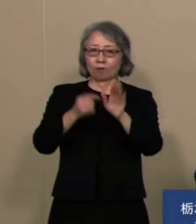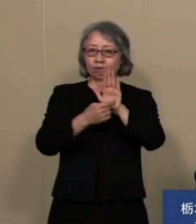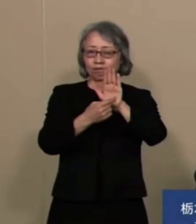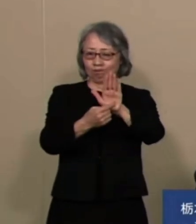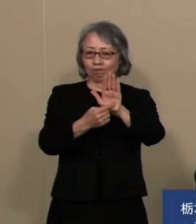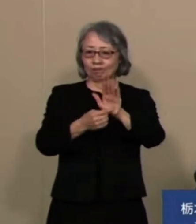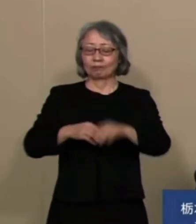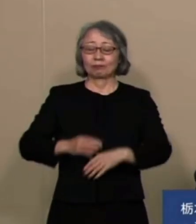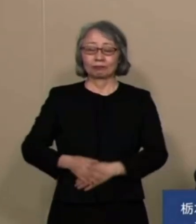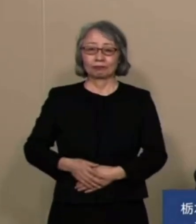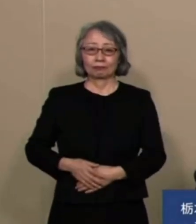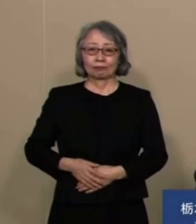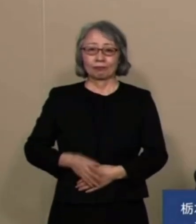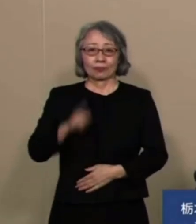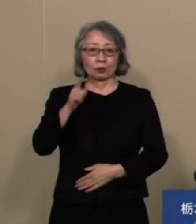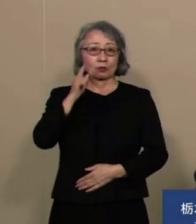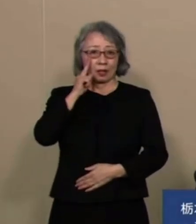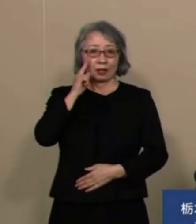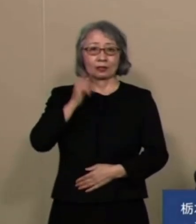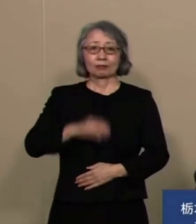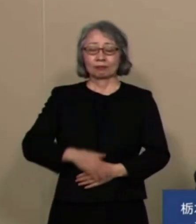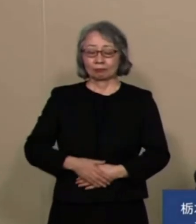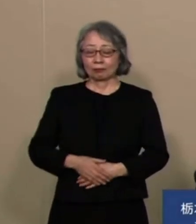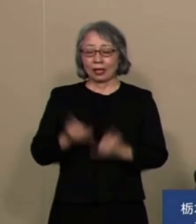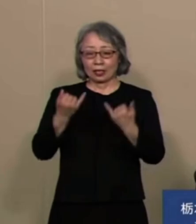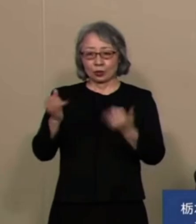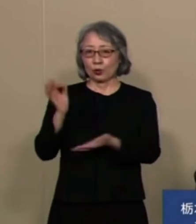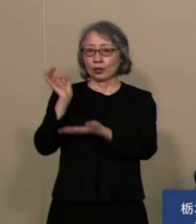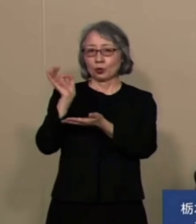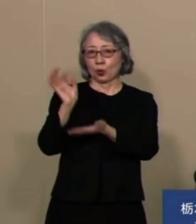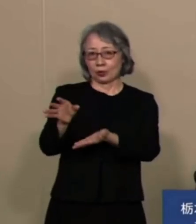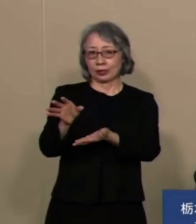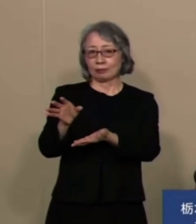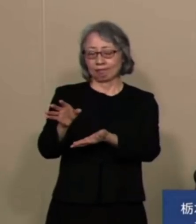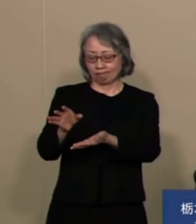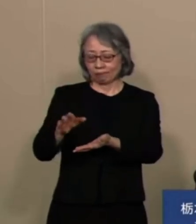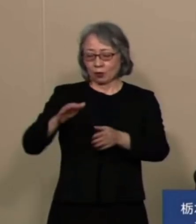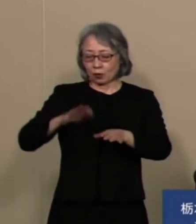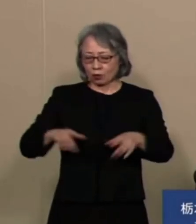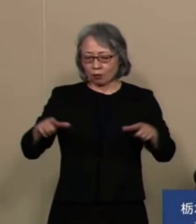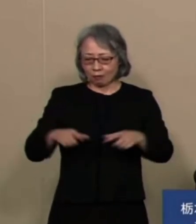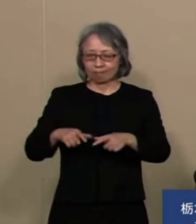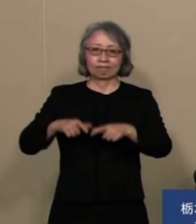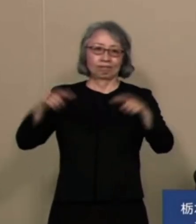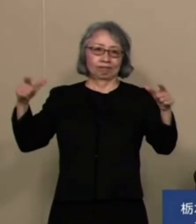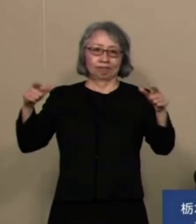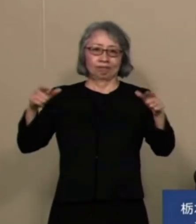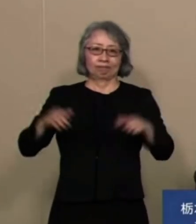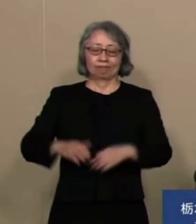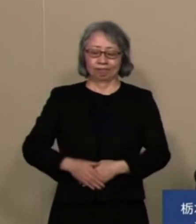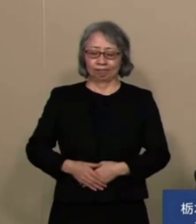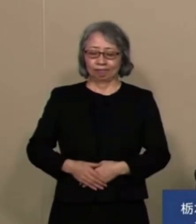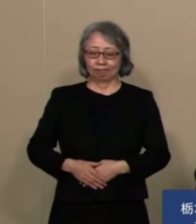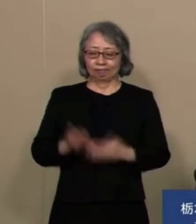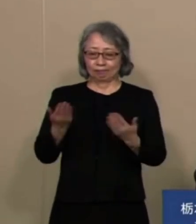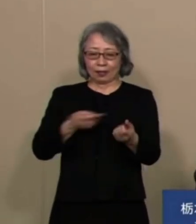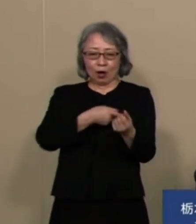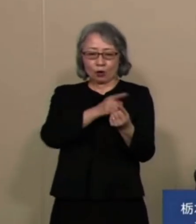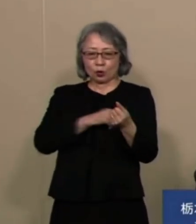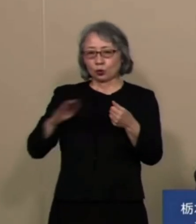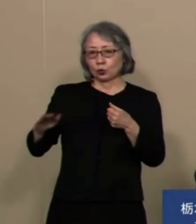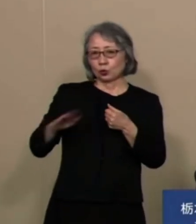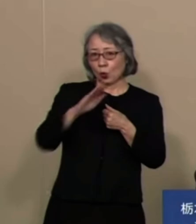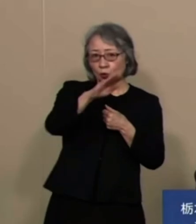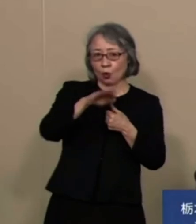柱を掲げましたまず1つ目の柱は人への投資と少子化トレンドの反転です